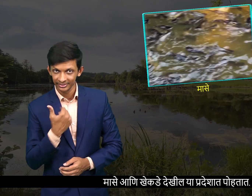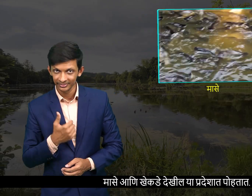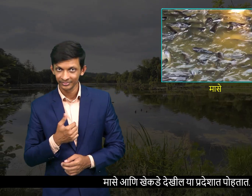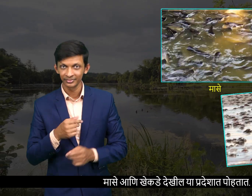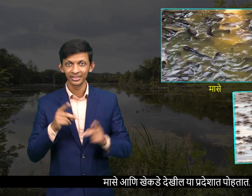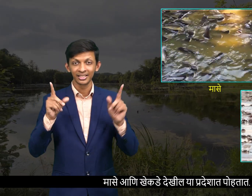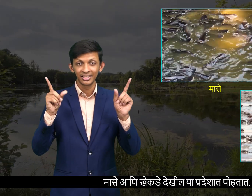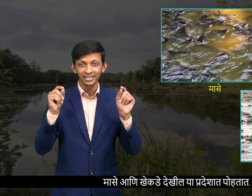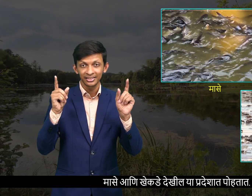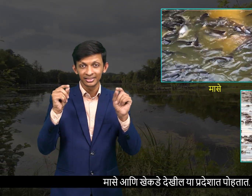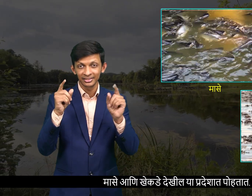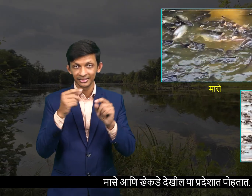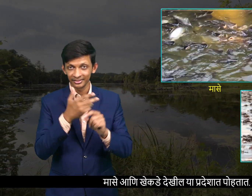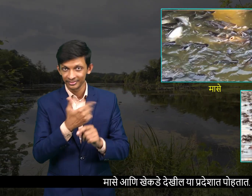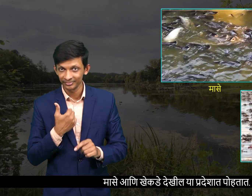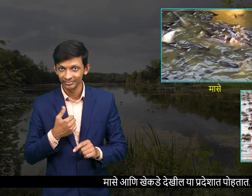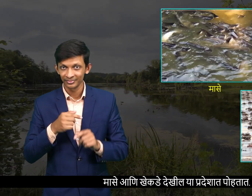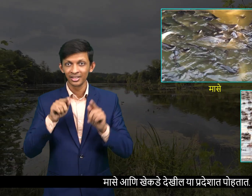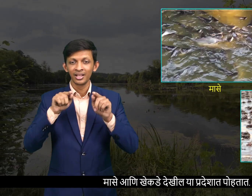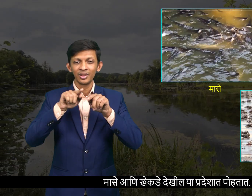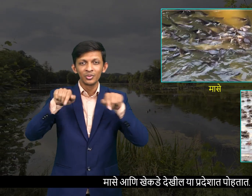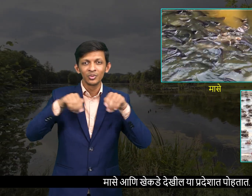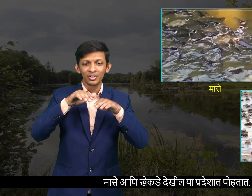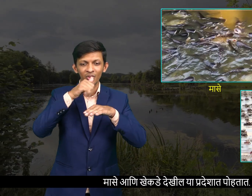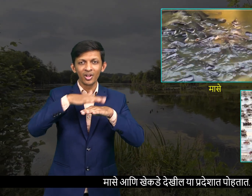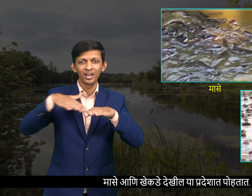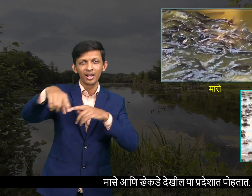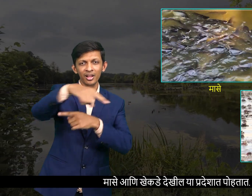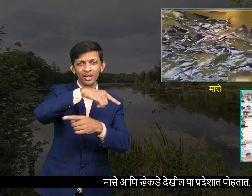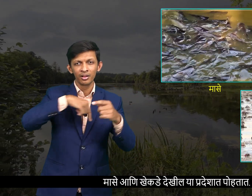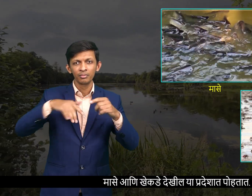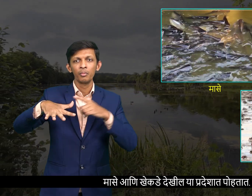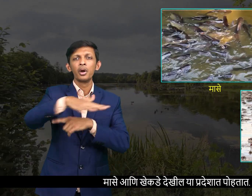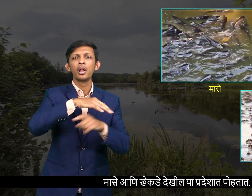मासे आणि खेकडे देखील या प्रदेशात पोहतात.